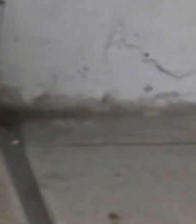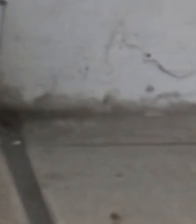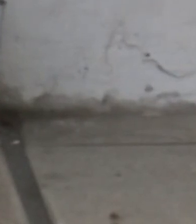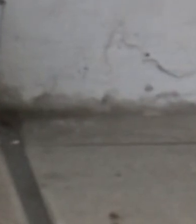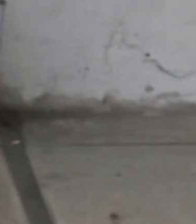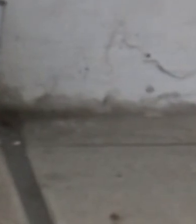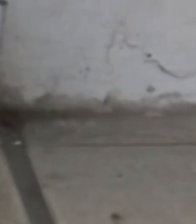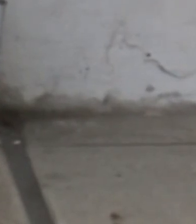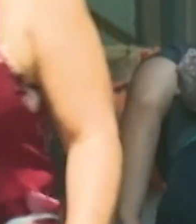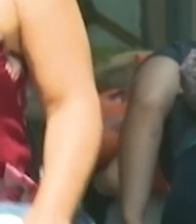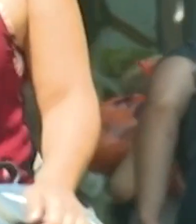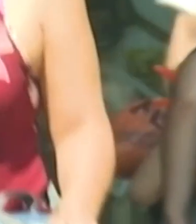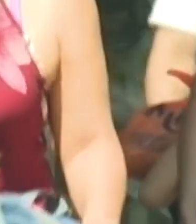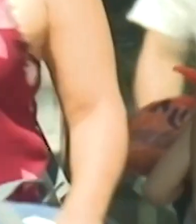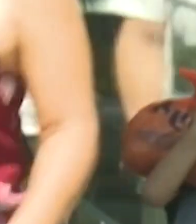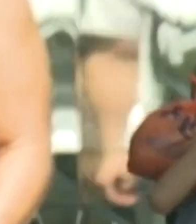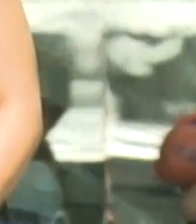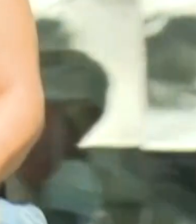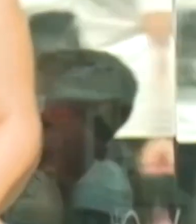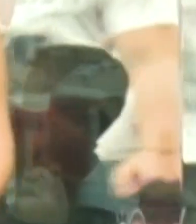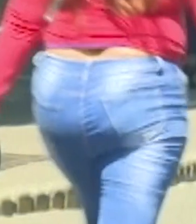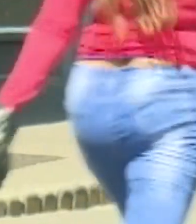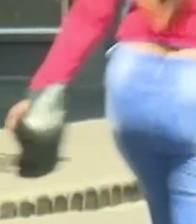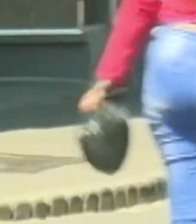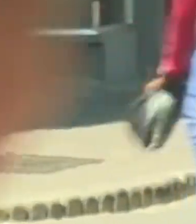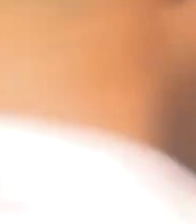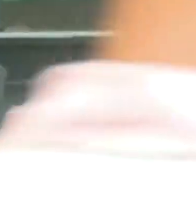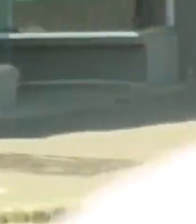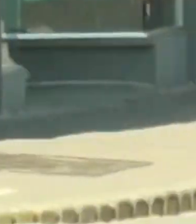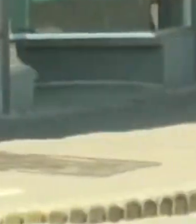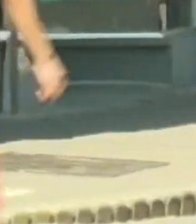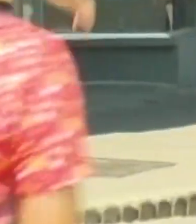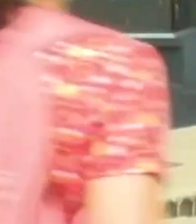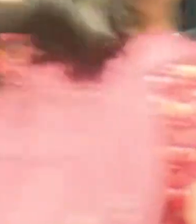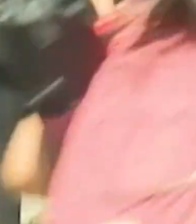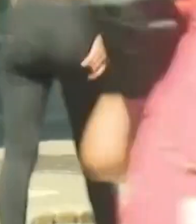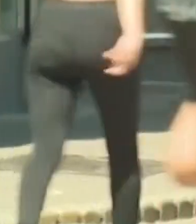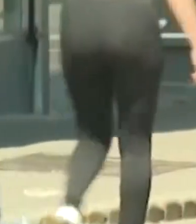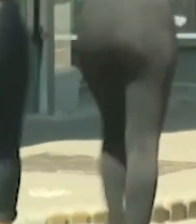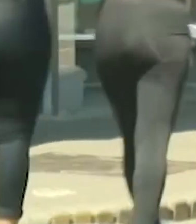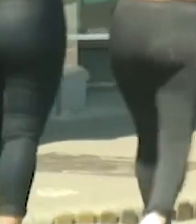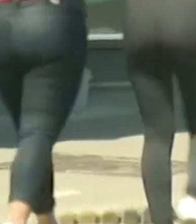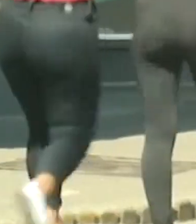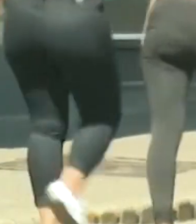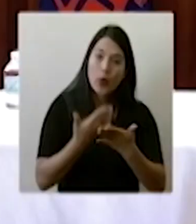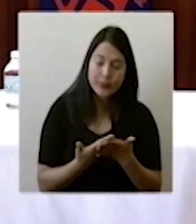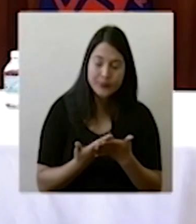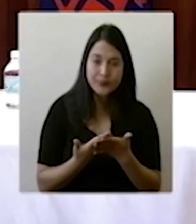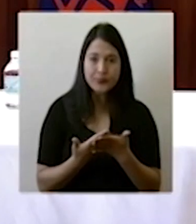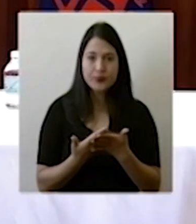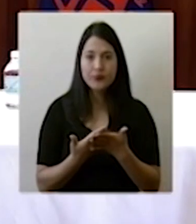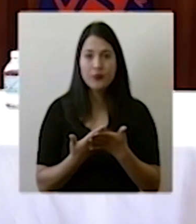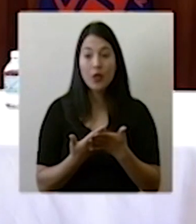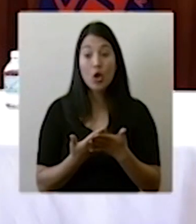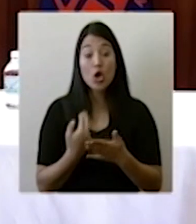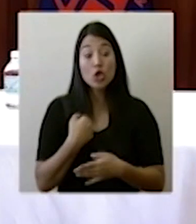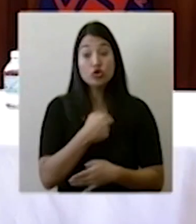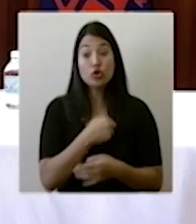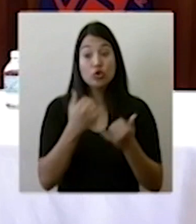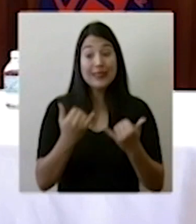la guardia en este momento y contribuir a que Costa Rica siga teniendo esta enfermedad controlada. Lo que estamos